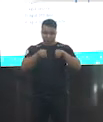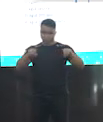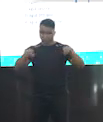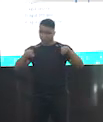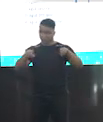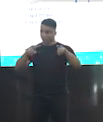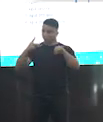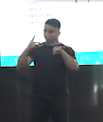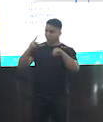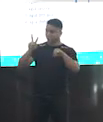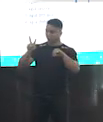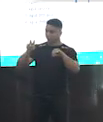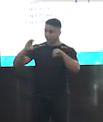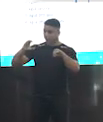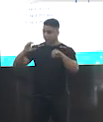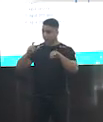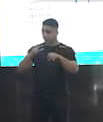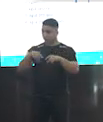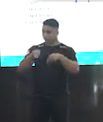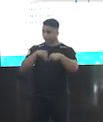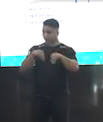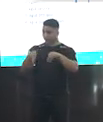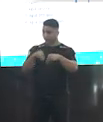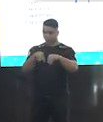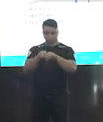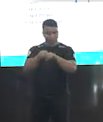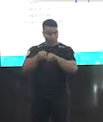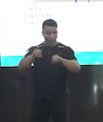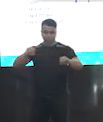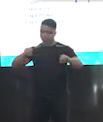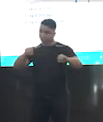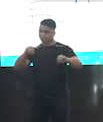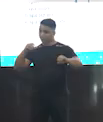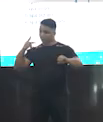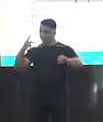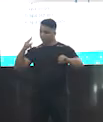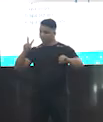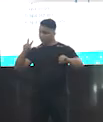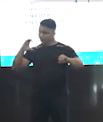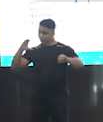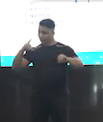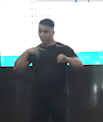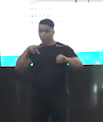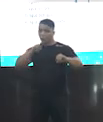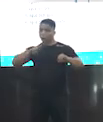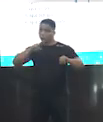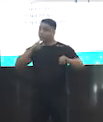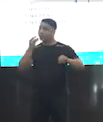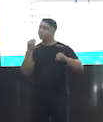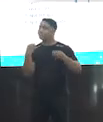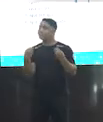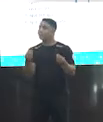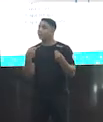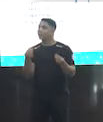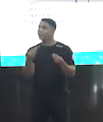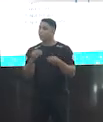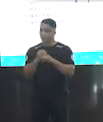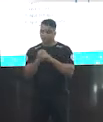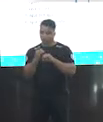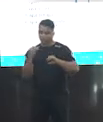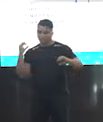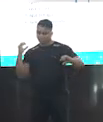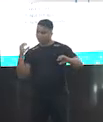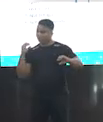organoclorado sintético, são normalmente utilizados como encanamento na construção civil. Tubo